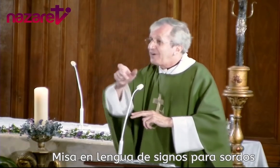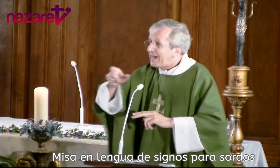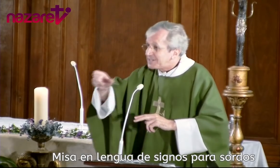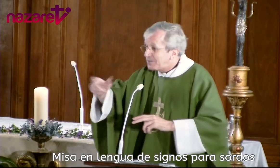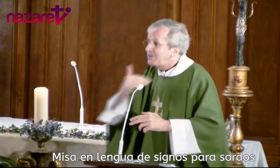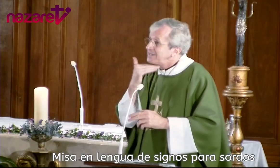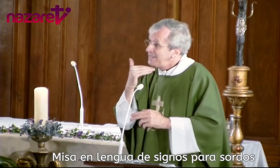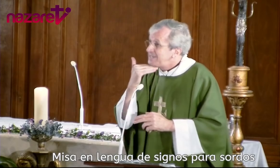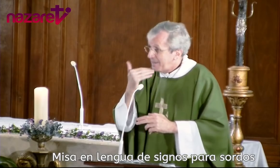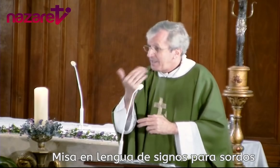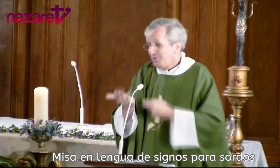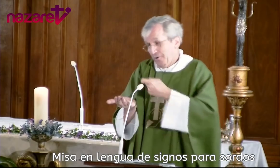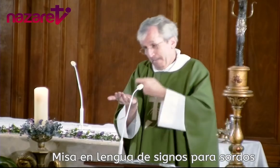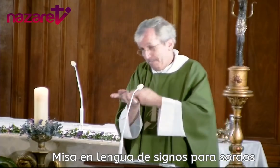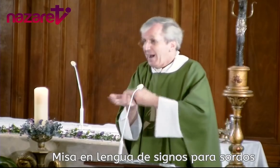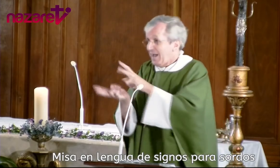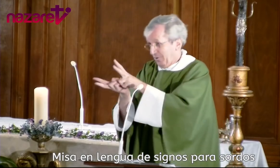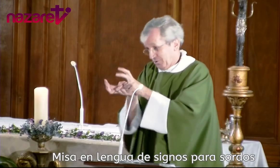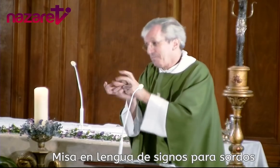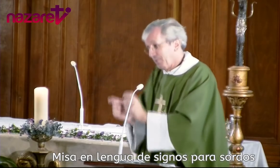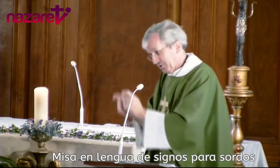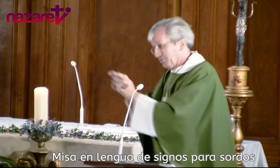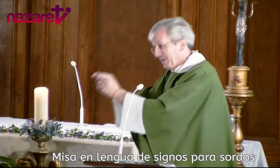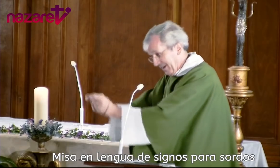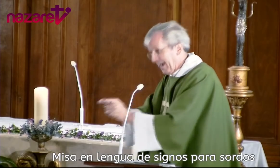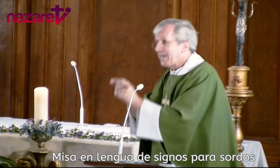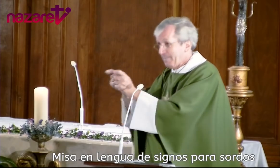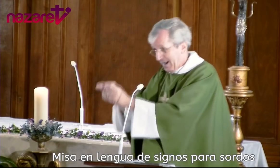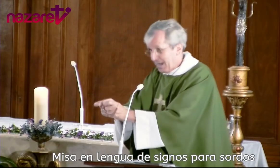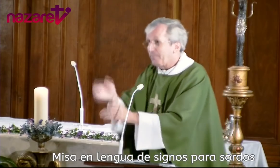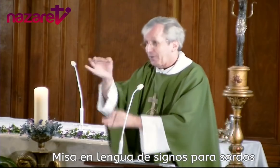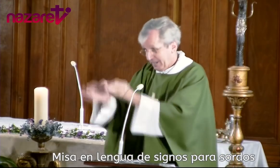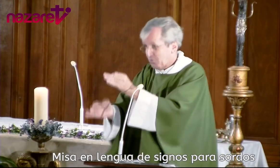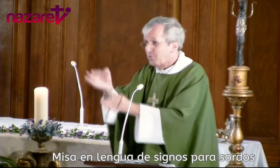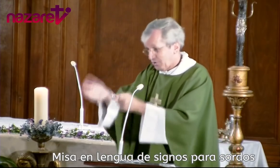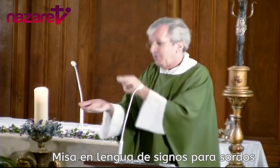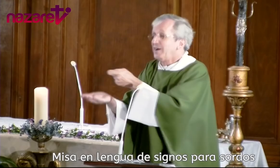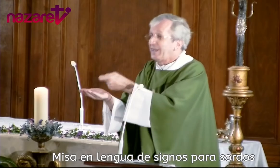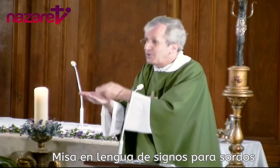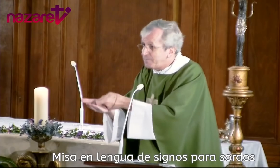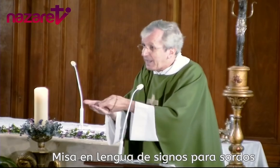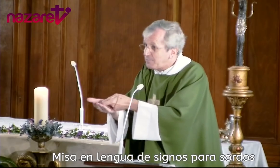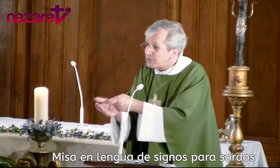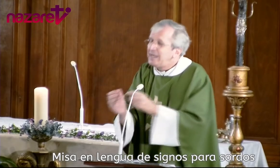las personas, sabiendo pagar los impuestos que hay que pagar porque es justo que los paguemos,